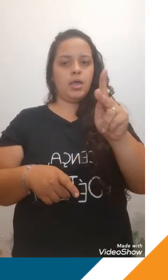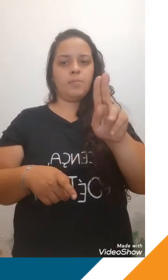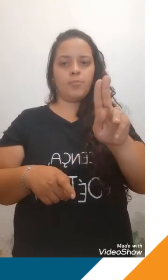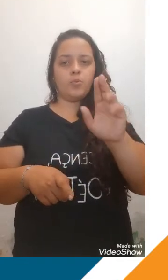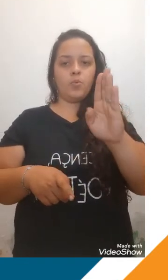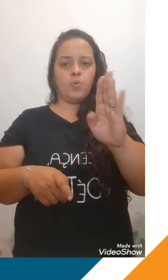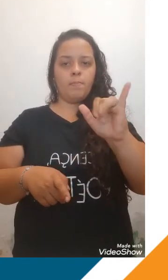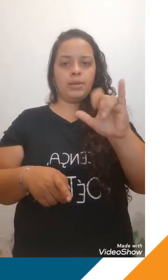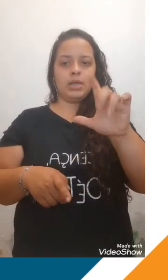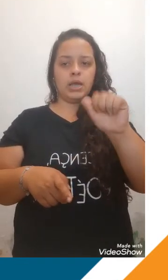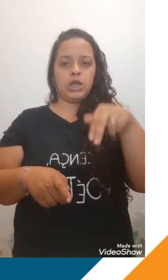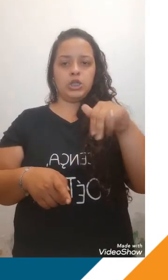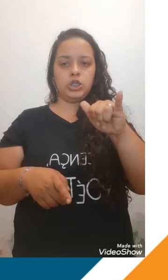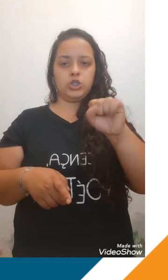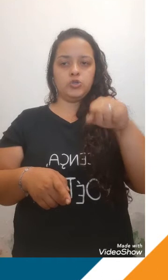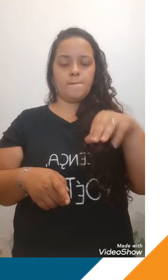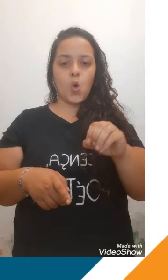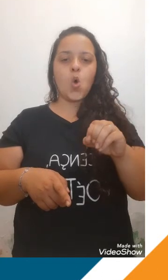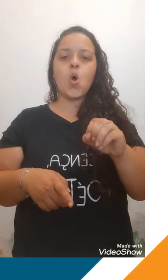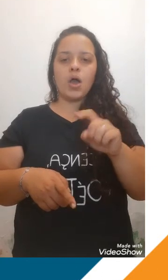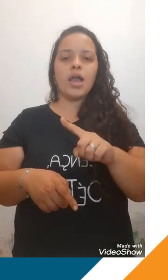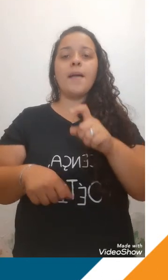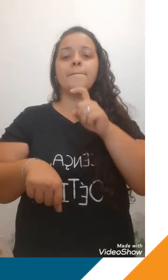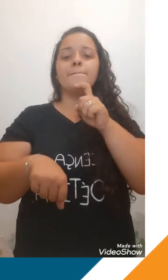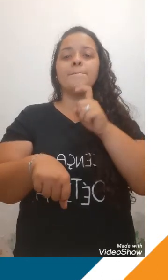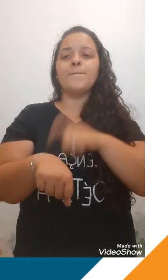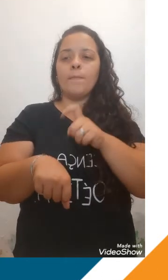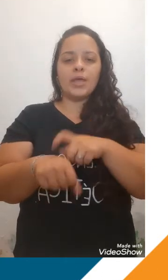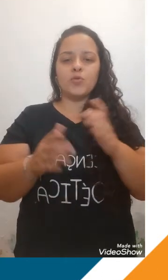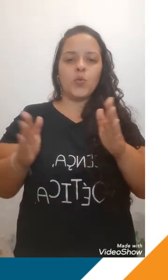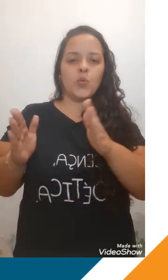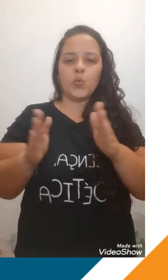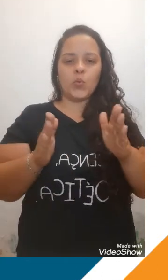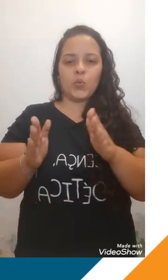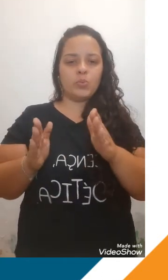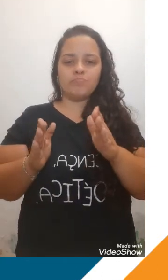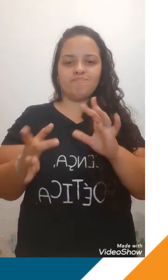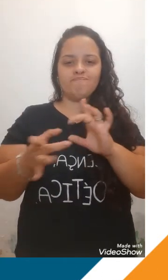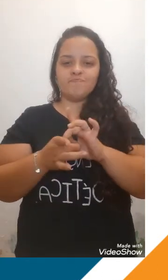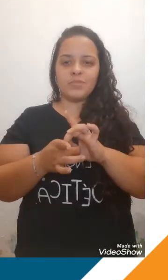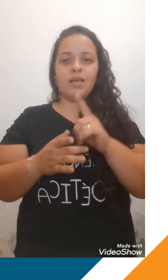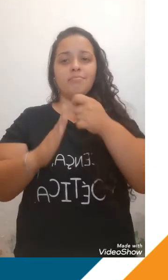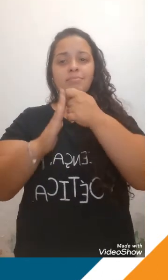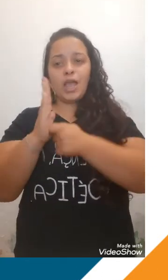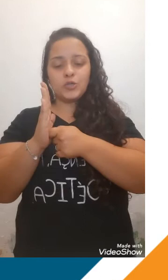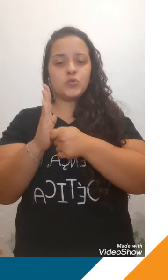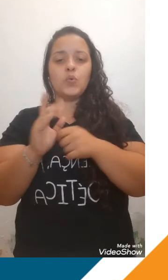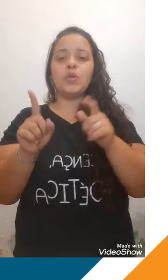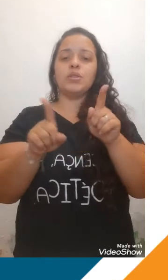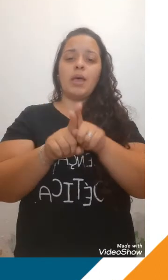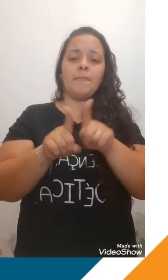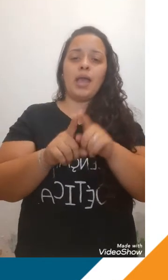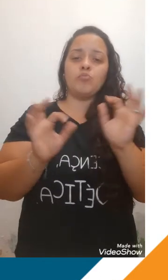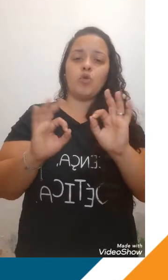Outra afirmativa que não faz referência ao momento que está sendo narrado, nem no texto, muito